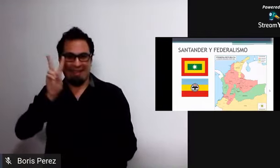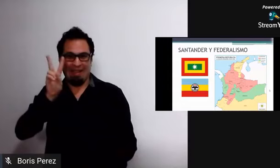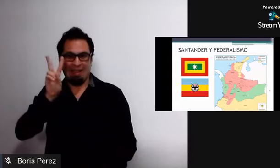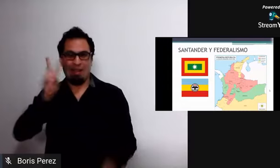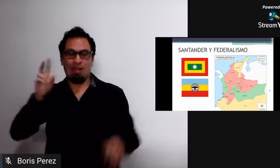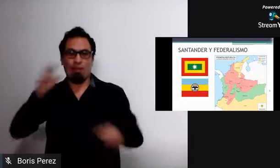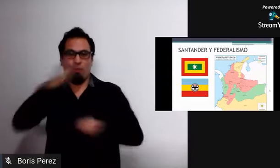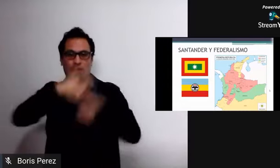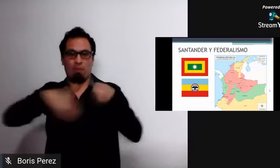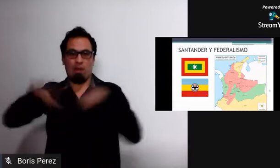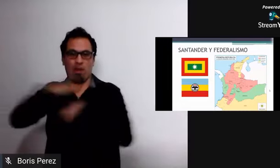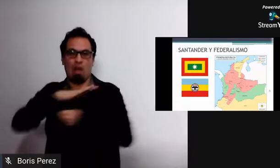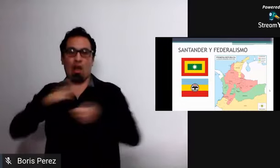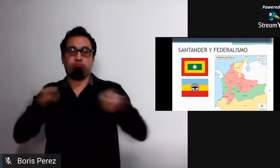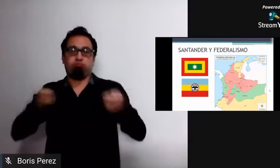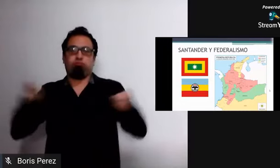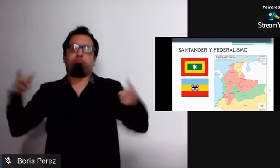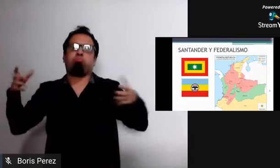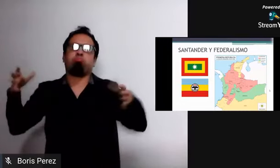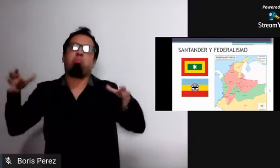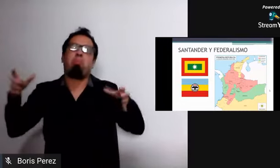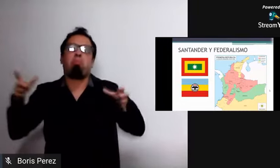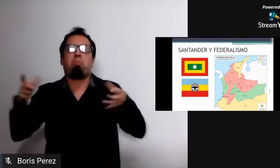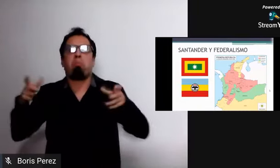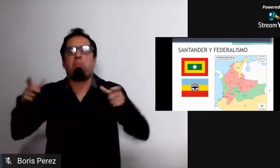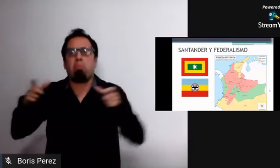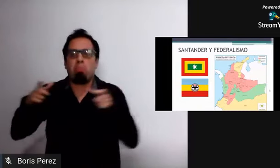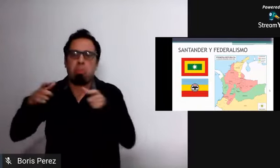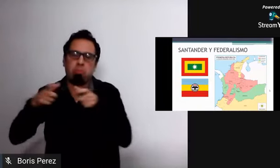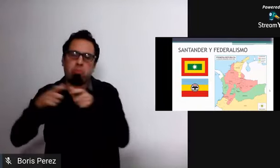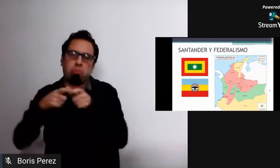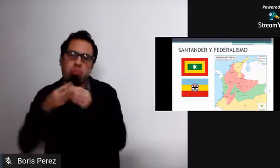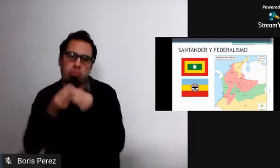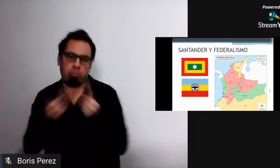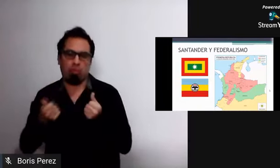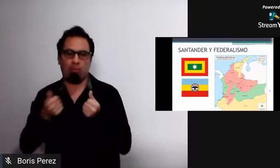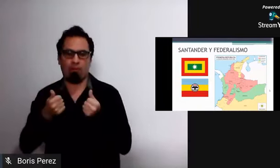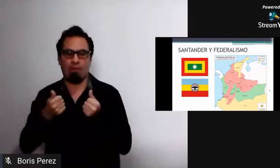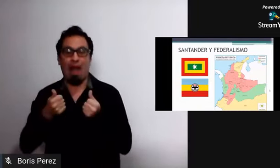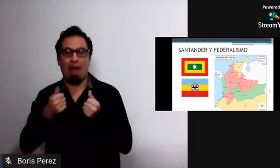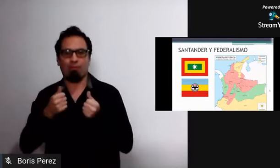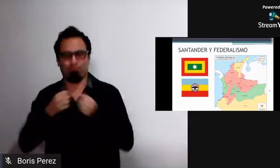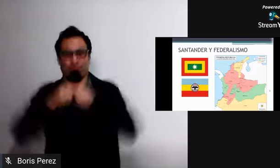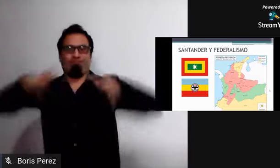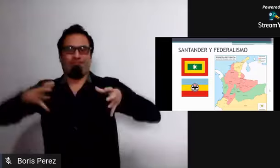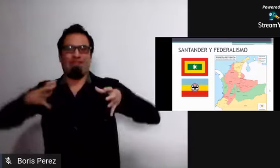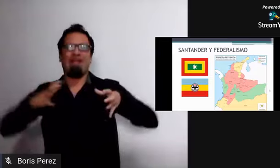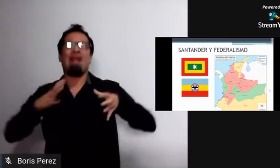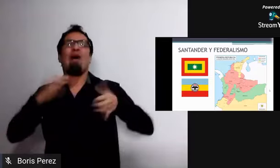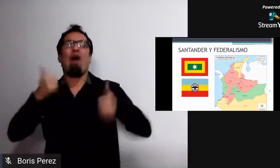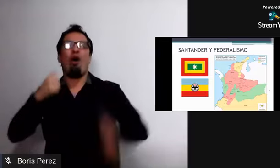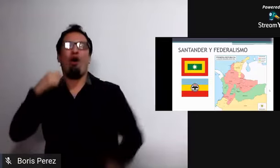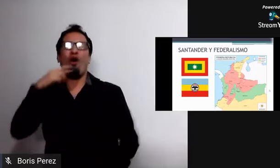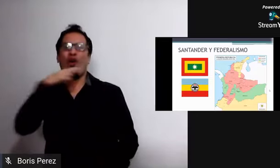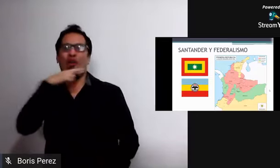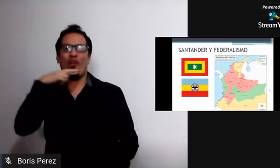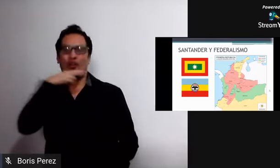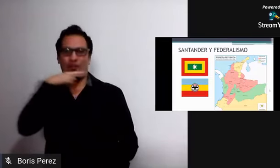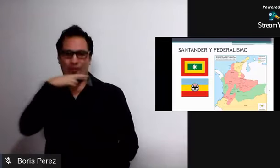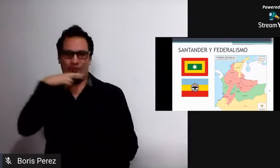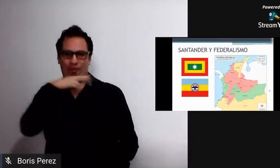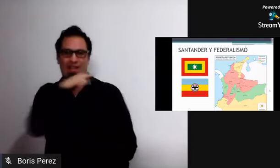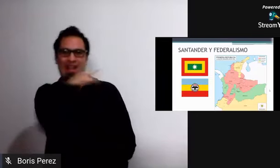el que posteriormente la zona geográfica sombreada con el color rojo